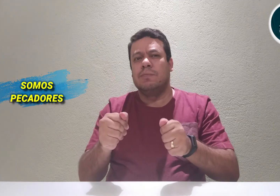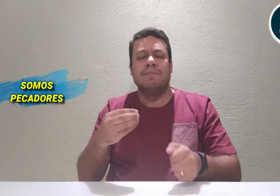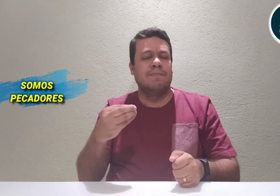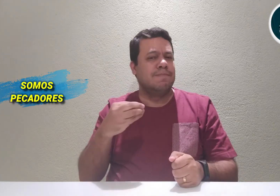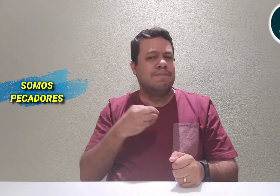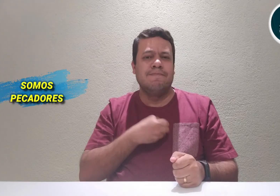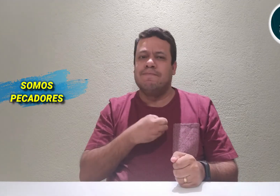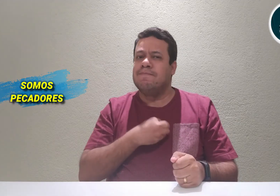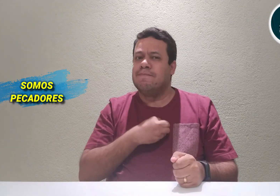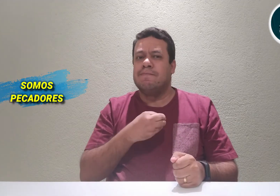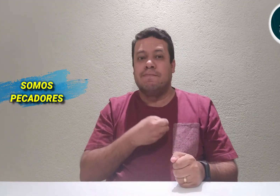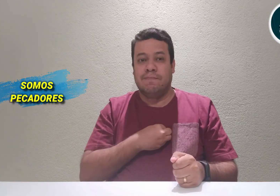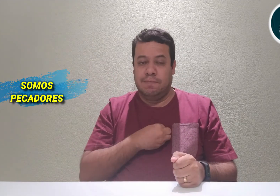Todas as pessoas são pecadores.